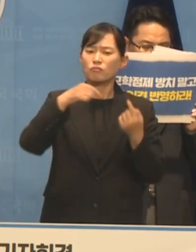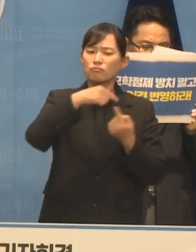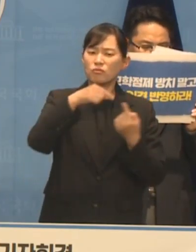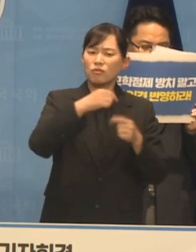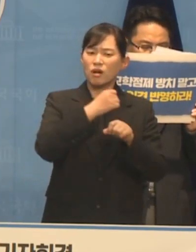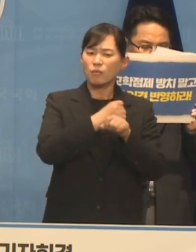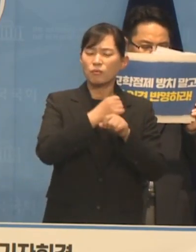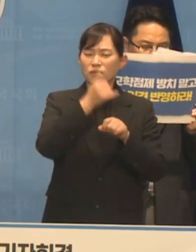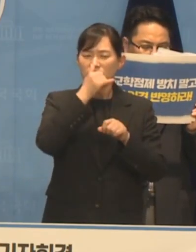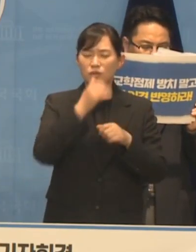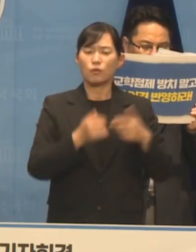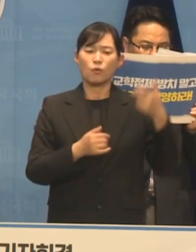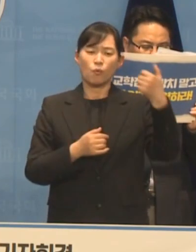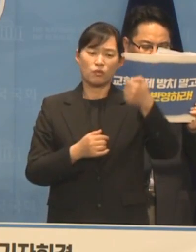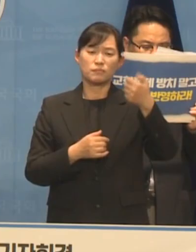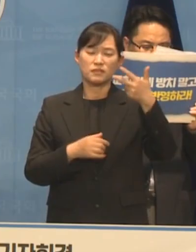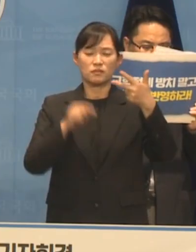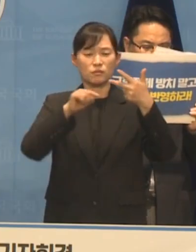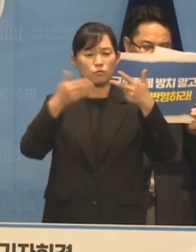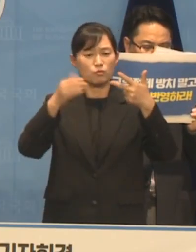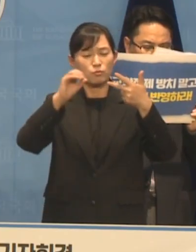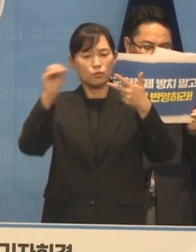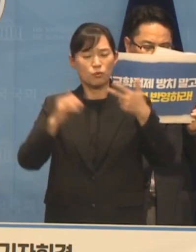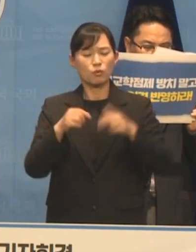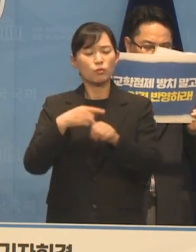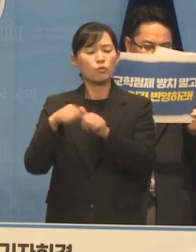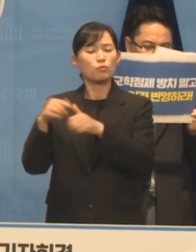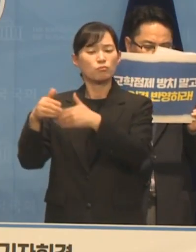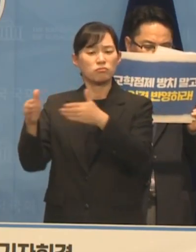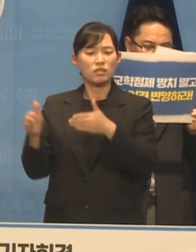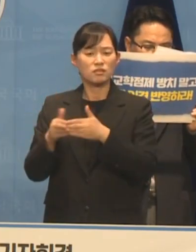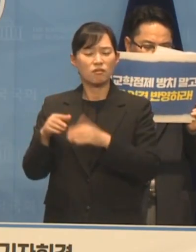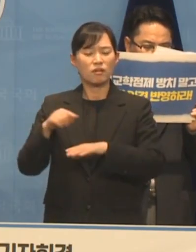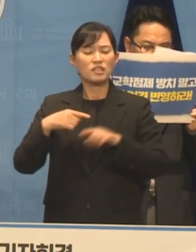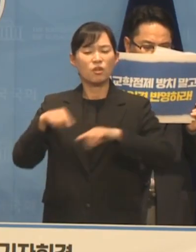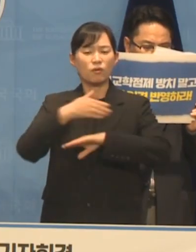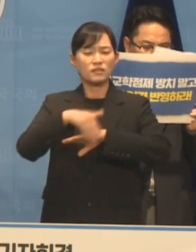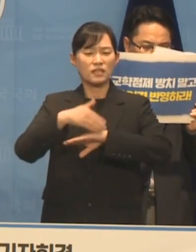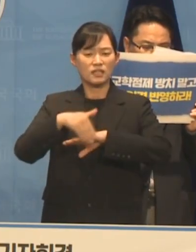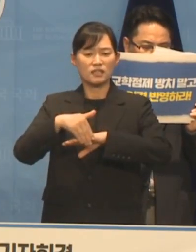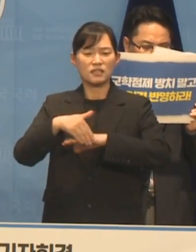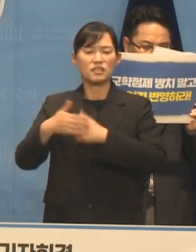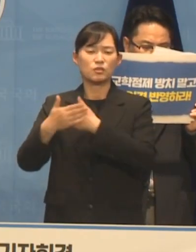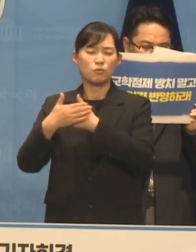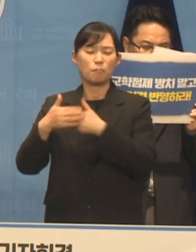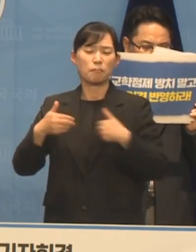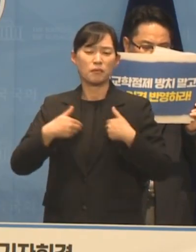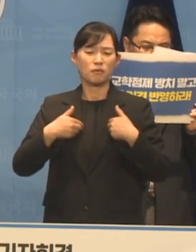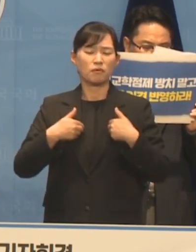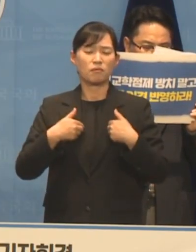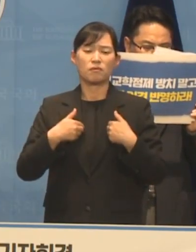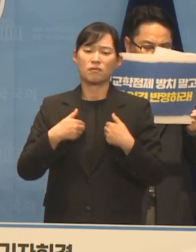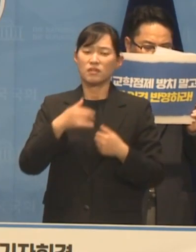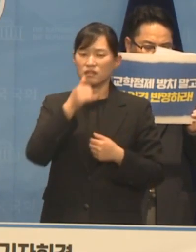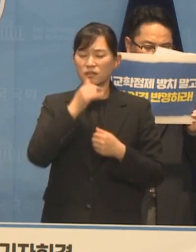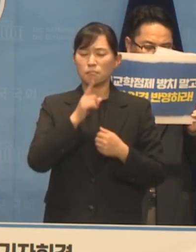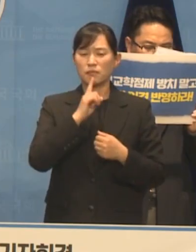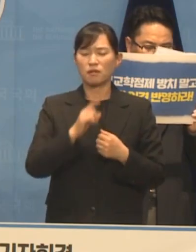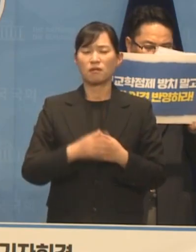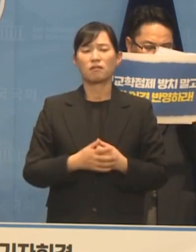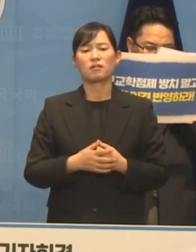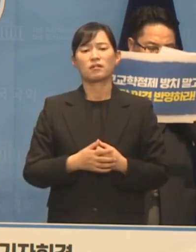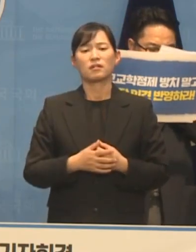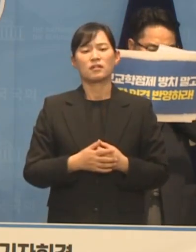있다는 57.9%인 반면 교육부 교육청의 정책적 지원이 충실하다는 26.4%에 그쳤습니다.